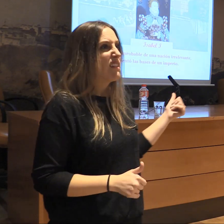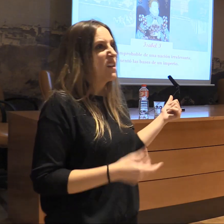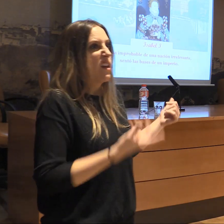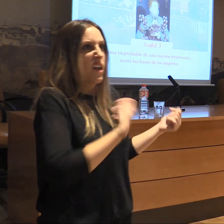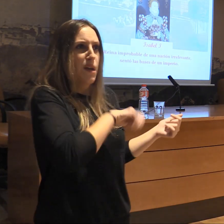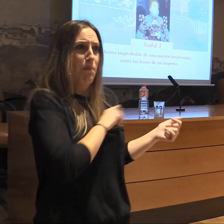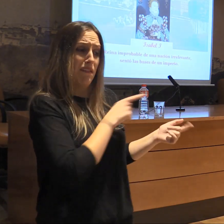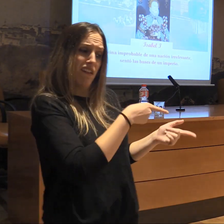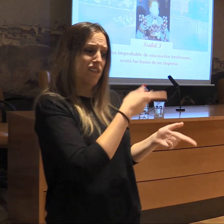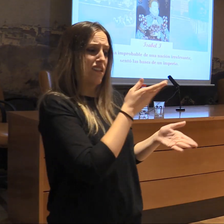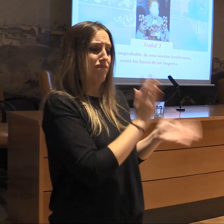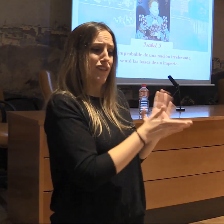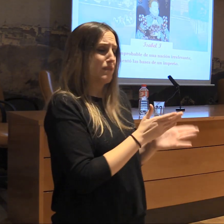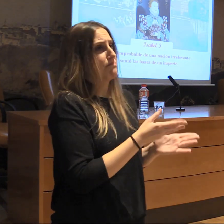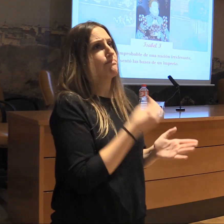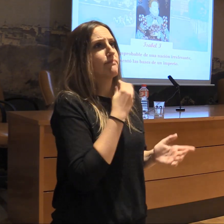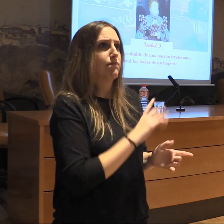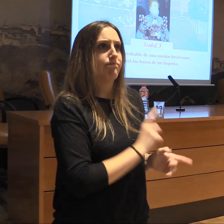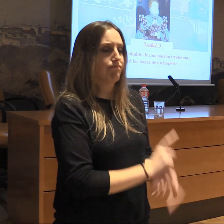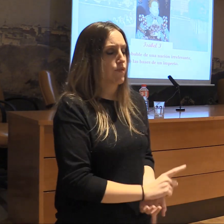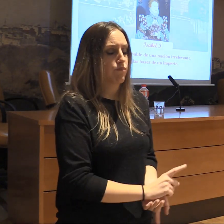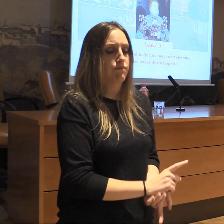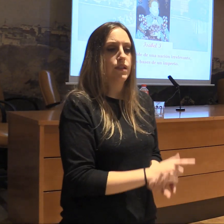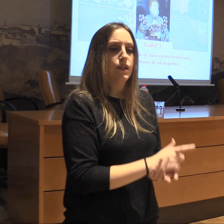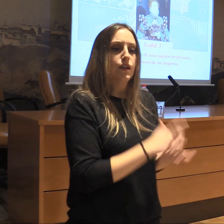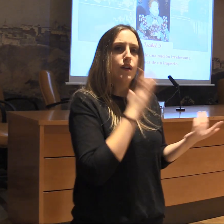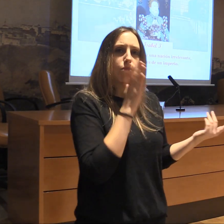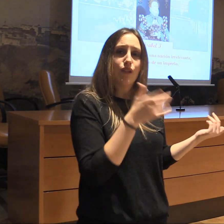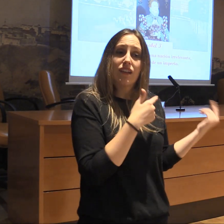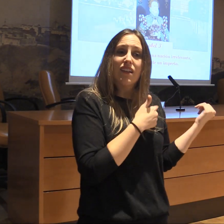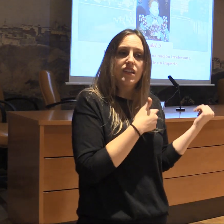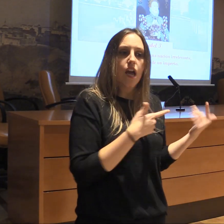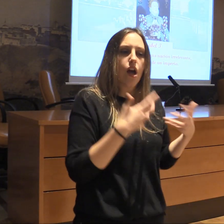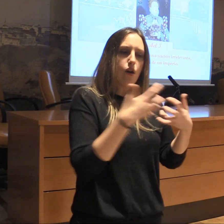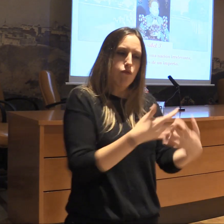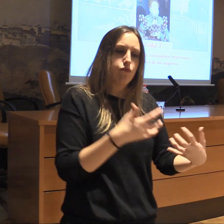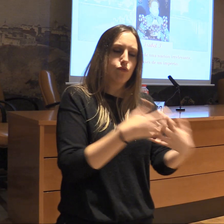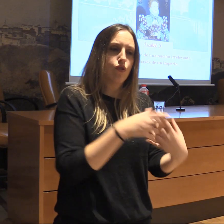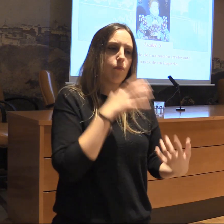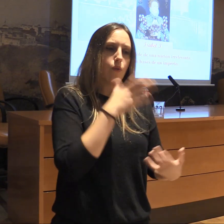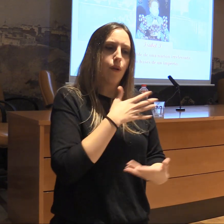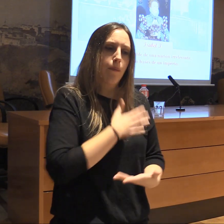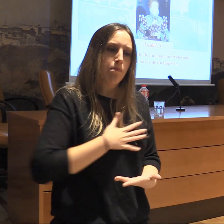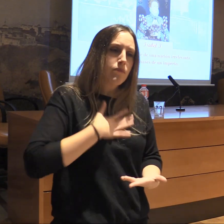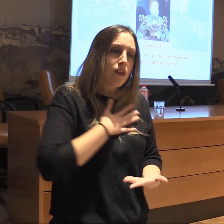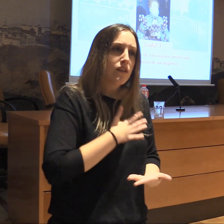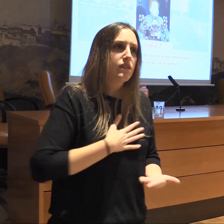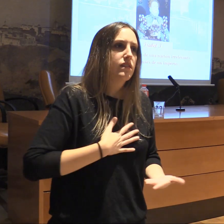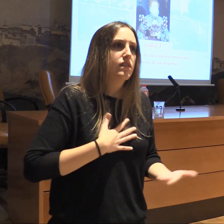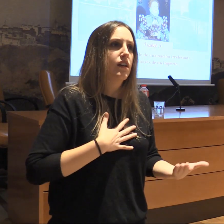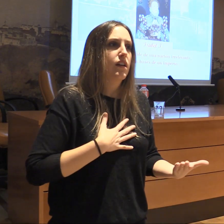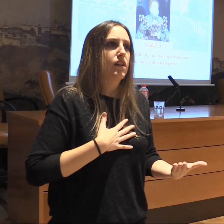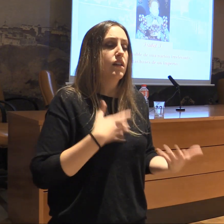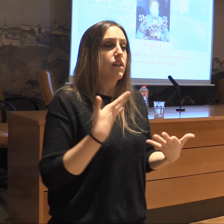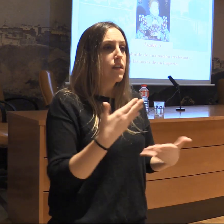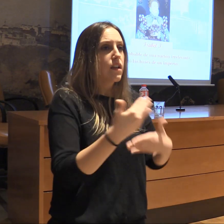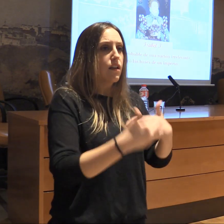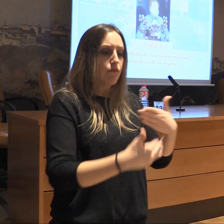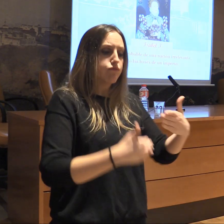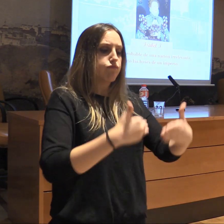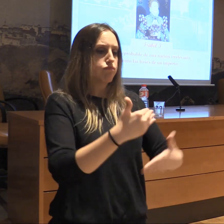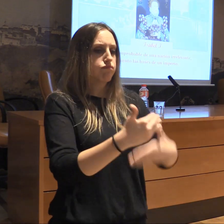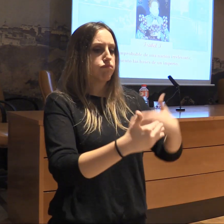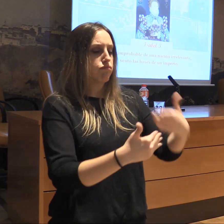particularmente bien, pero para mí tiene mucha simpatía porque ella luchó siempre por el bienestar y por la prosperidad de